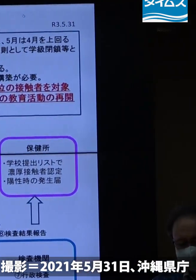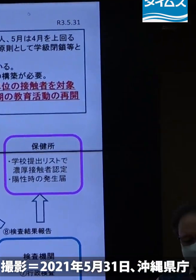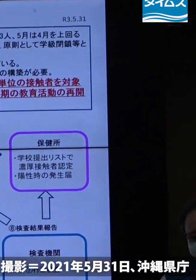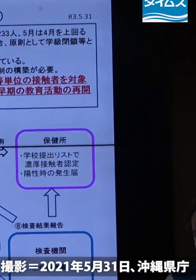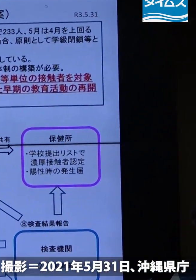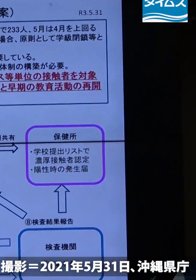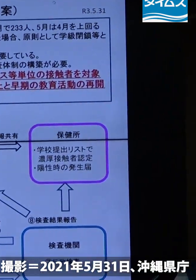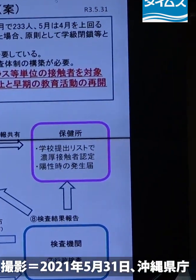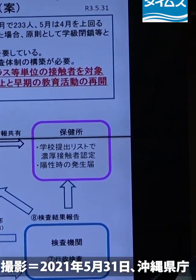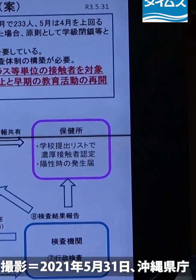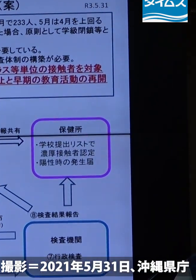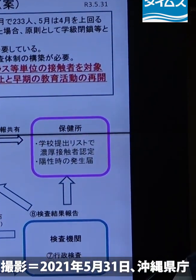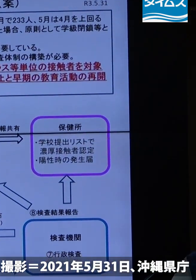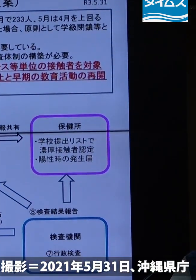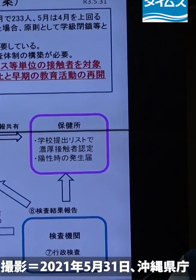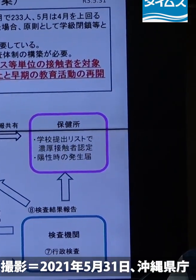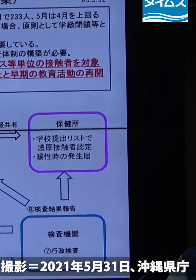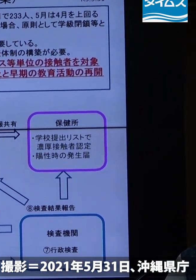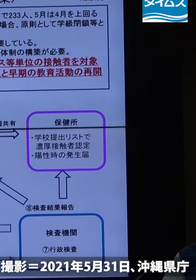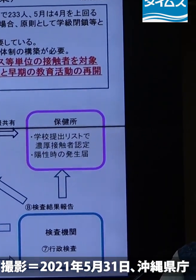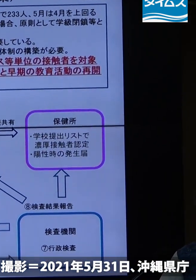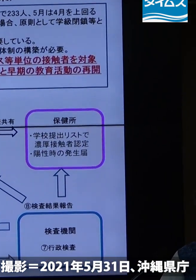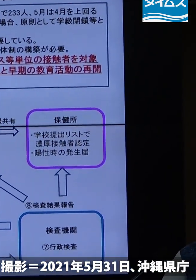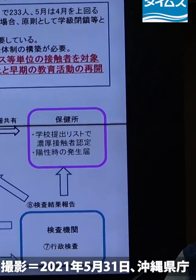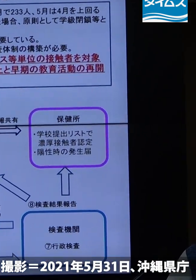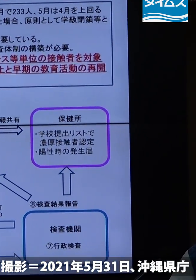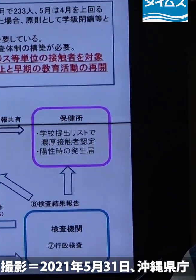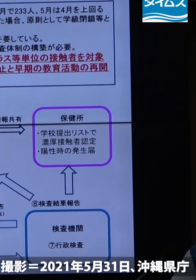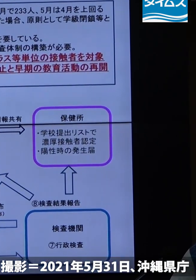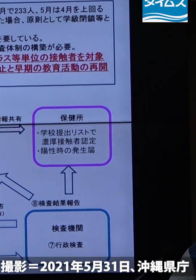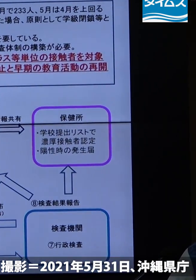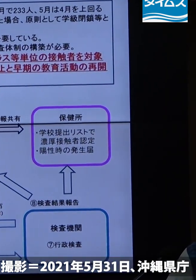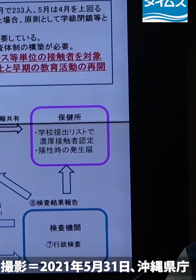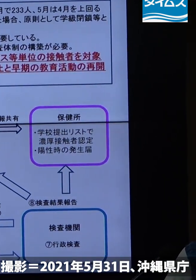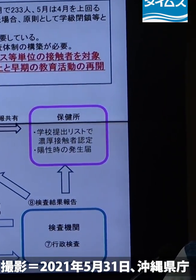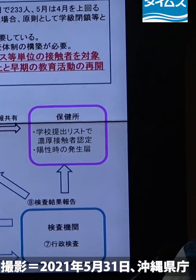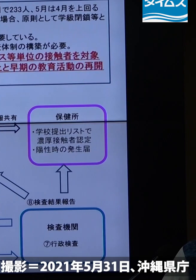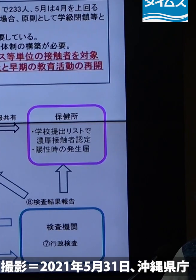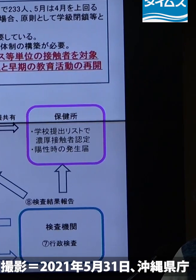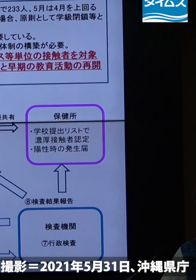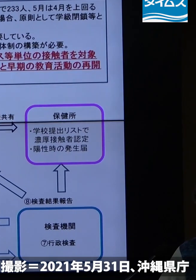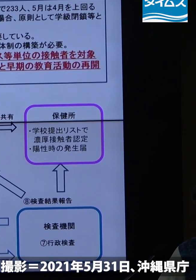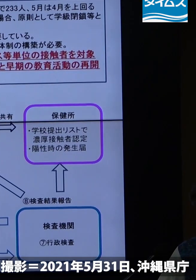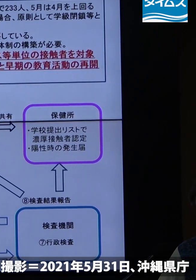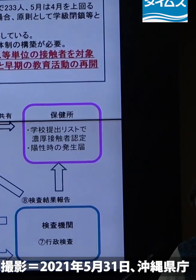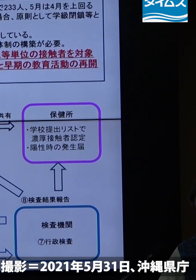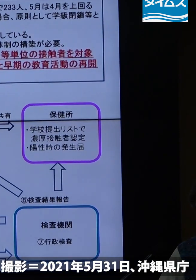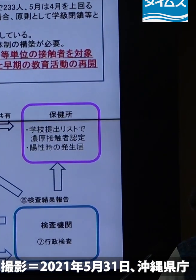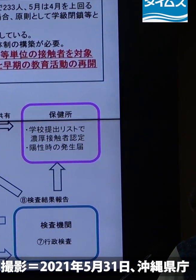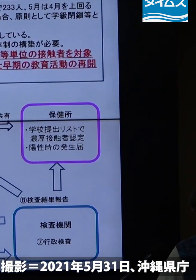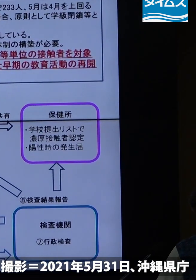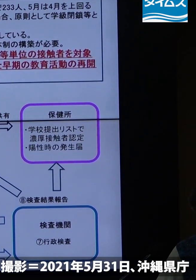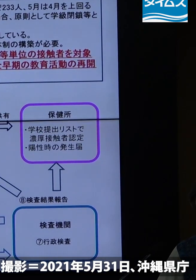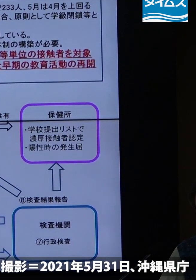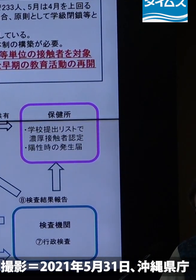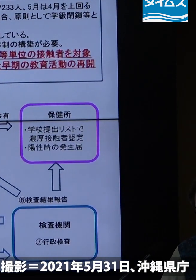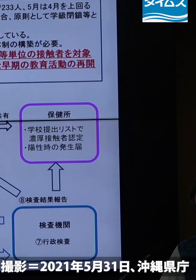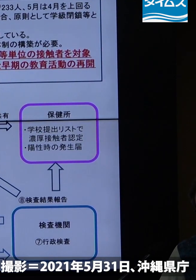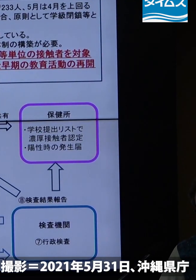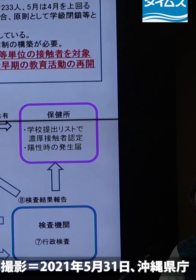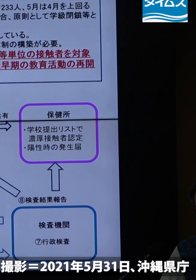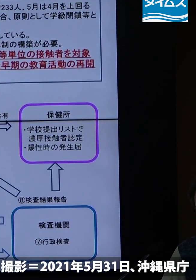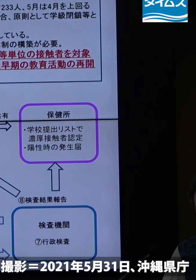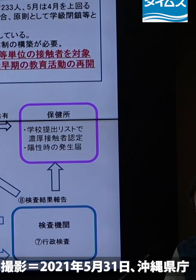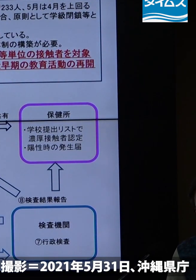ラスなどの接触者に迅速な PCR 検査を実施いたします。感染者の内訳を見ますと、10代